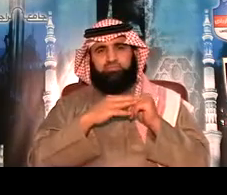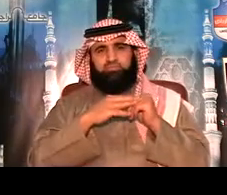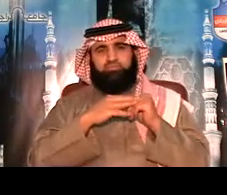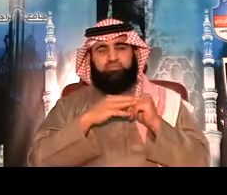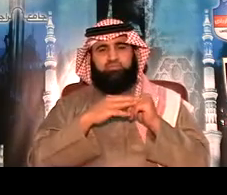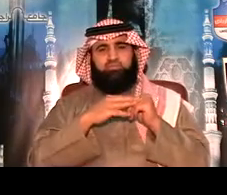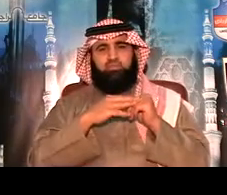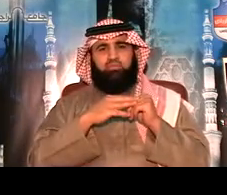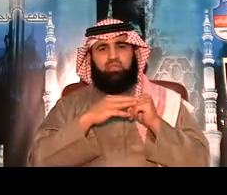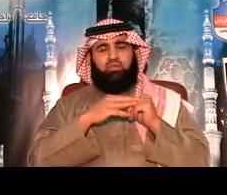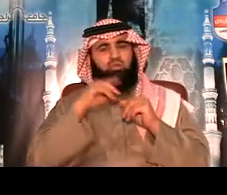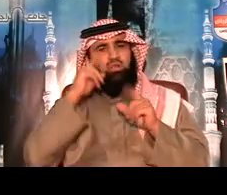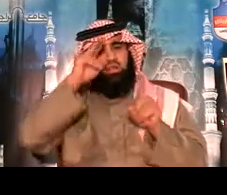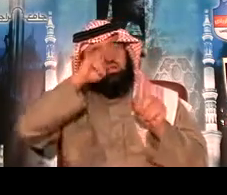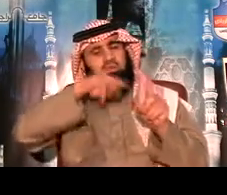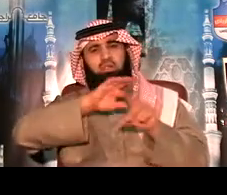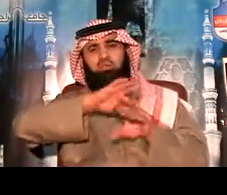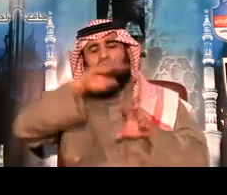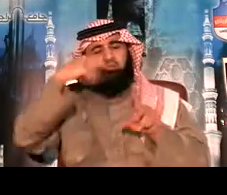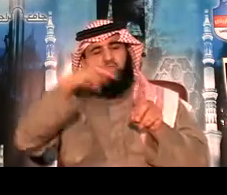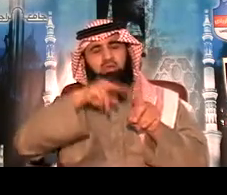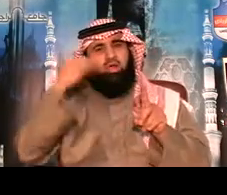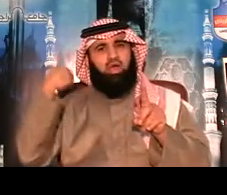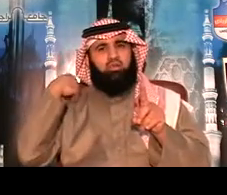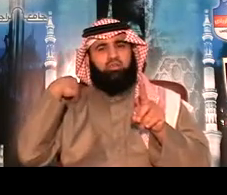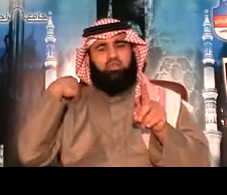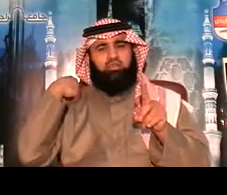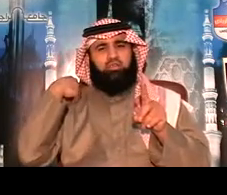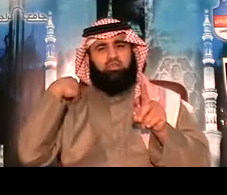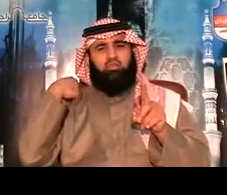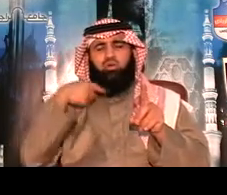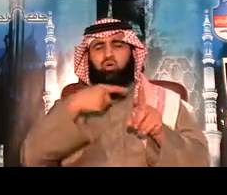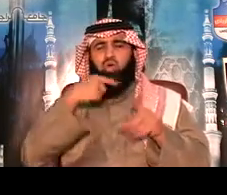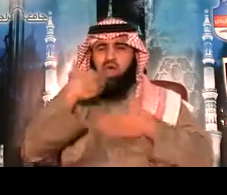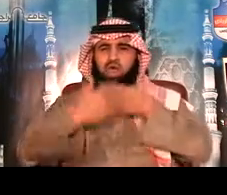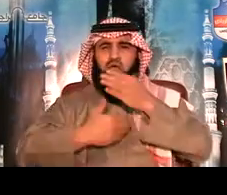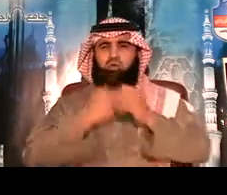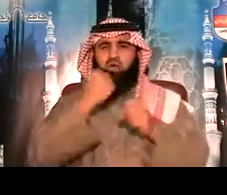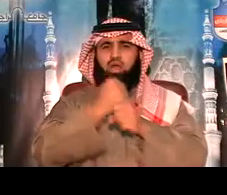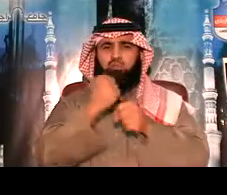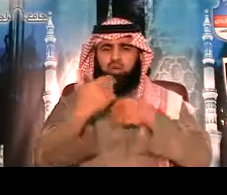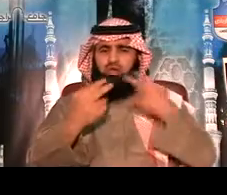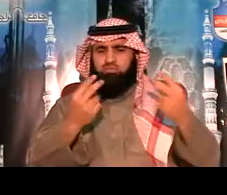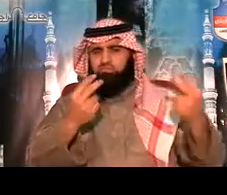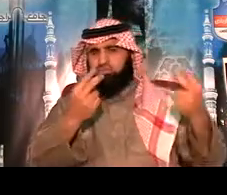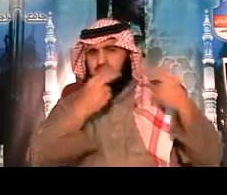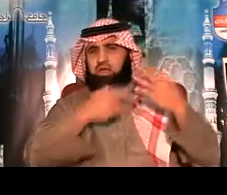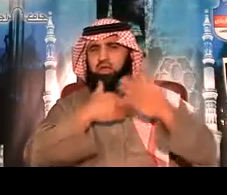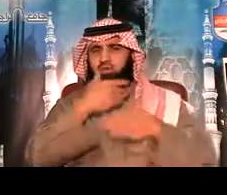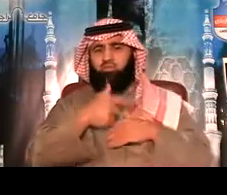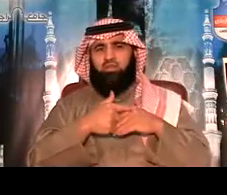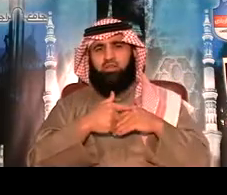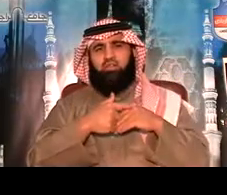والمثوبة من الله عز وجل، يعمد إلى هذه الأعمال والعبادات فيتخذها مطية،